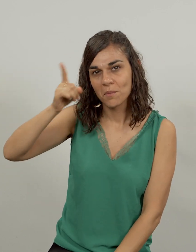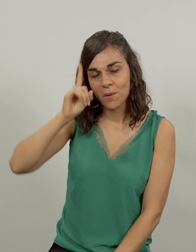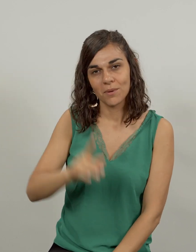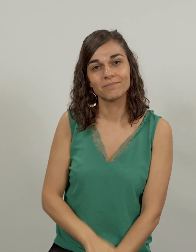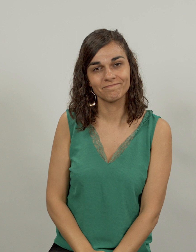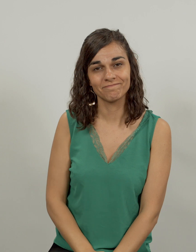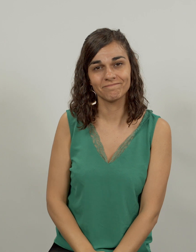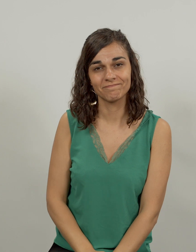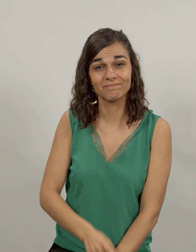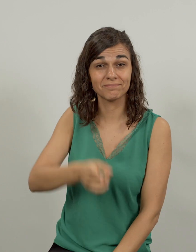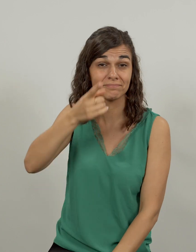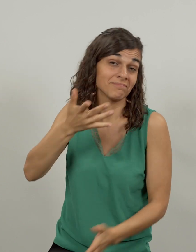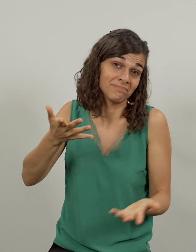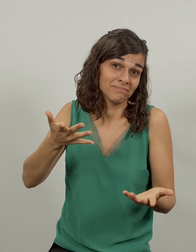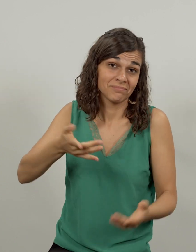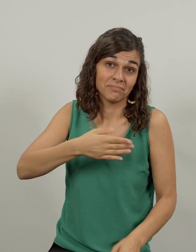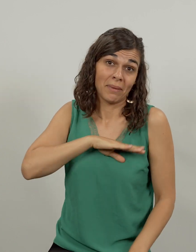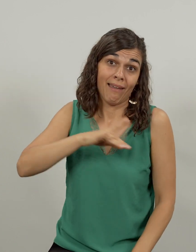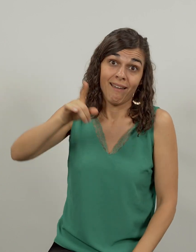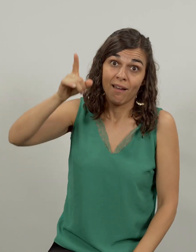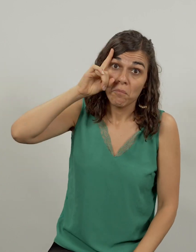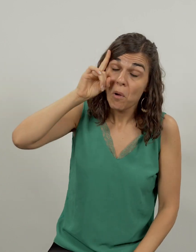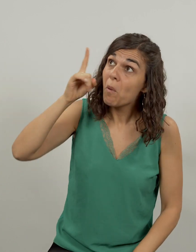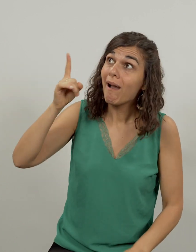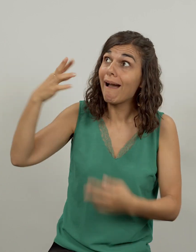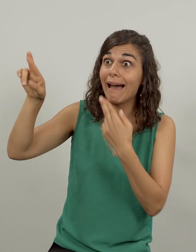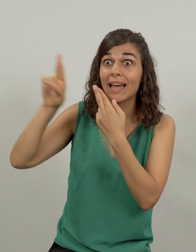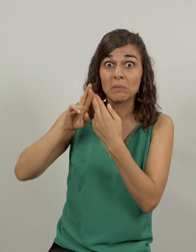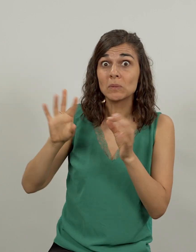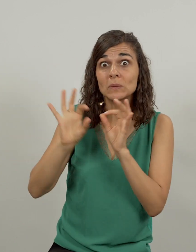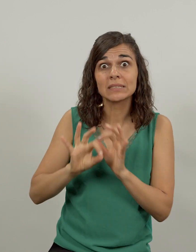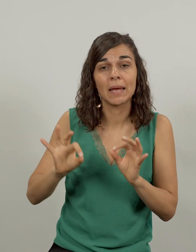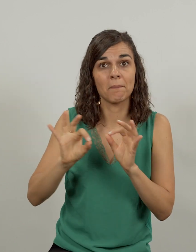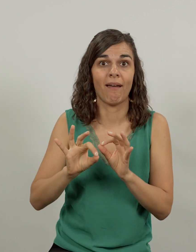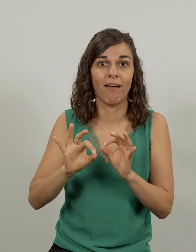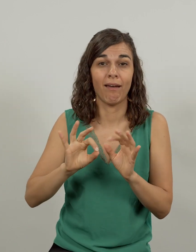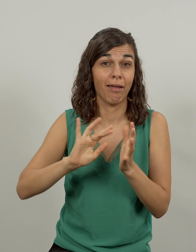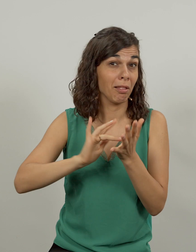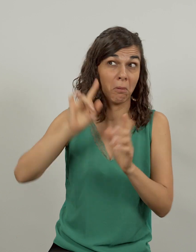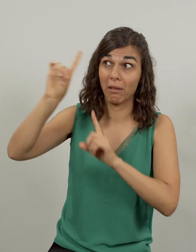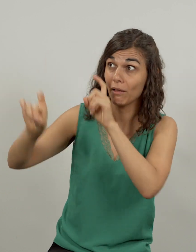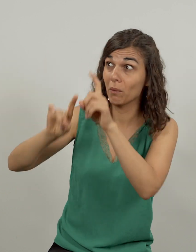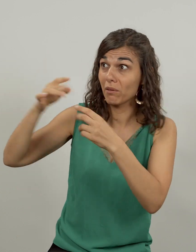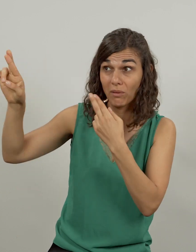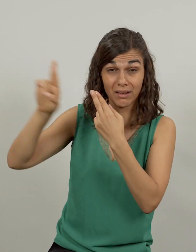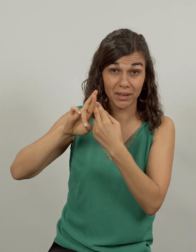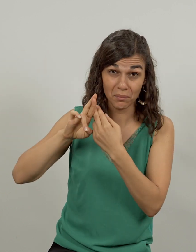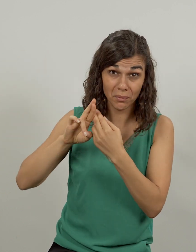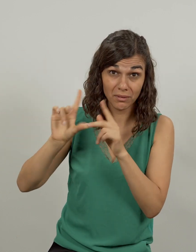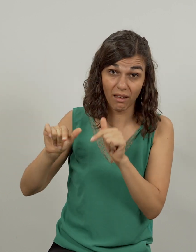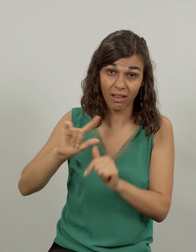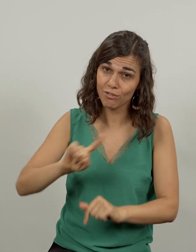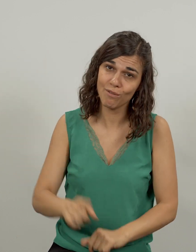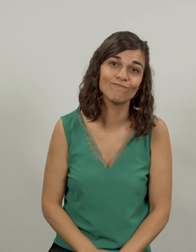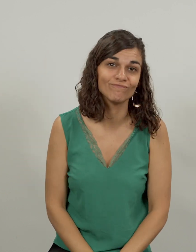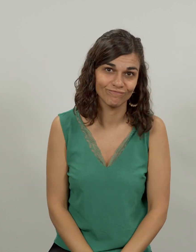trop de pourquoi. Parce qu'il y a des pourquoi qui resteront des pourquoi toute notre vie. On n'aura jamais la réponse à